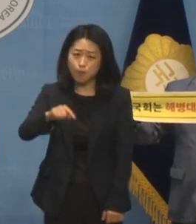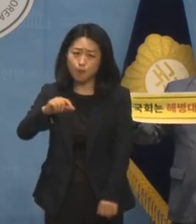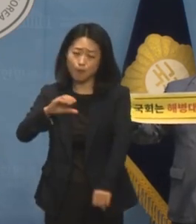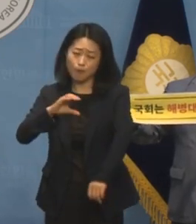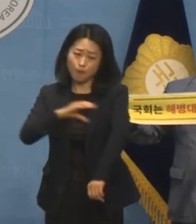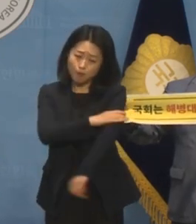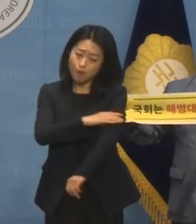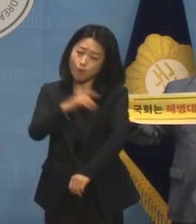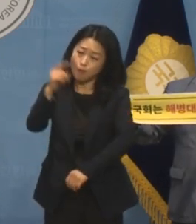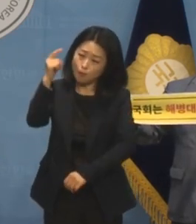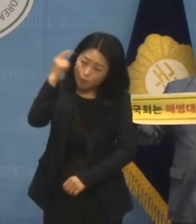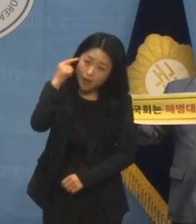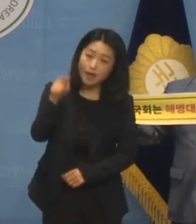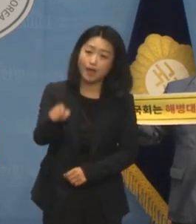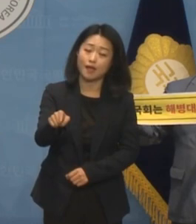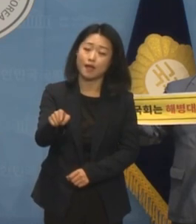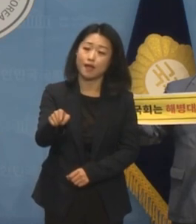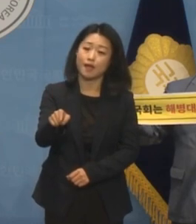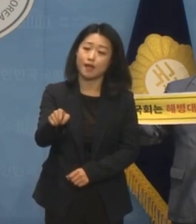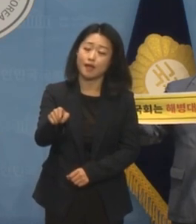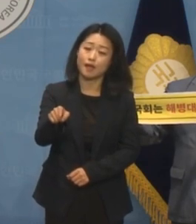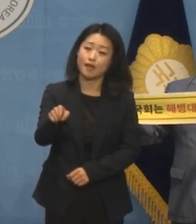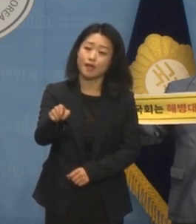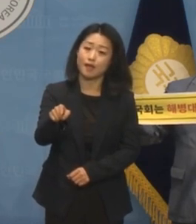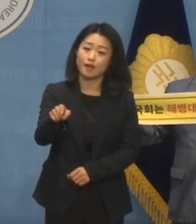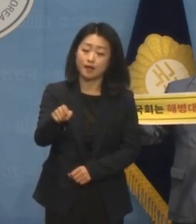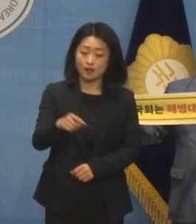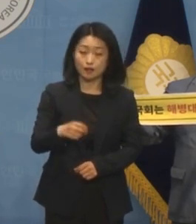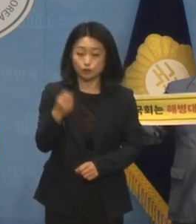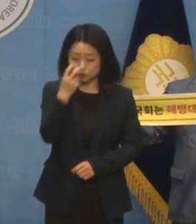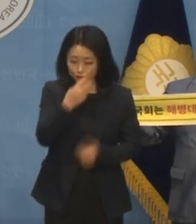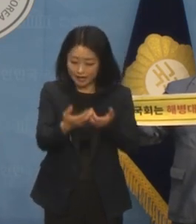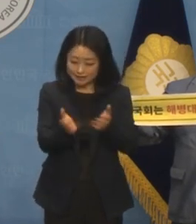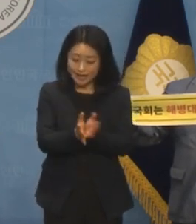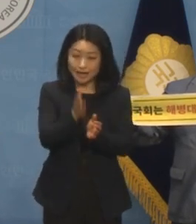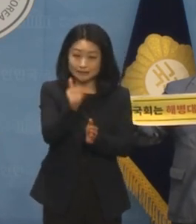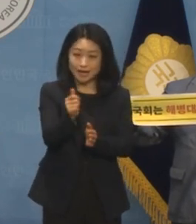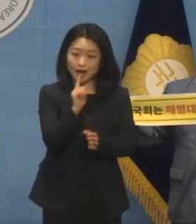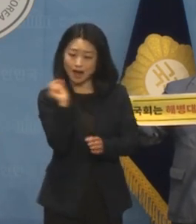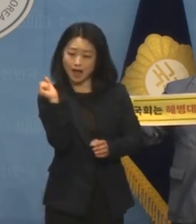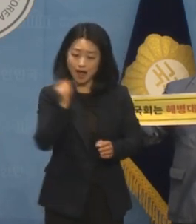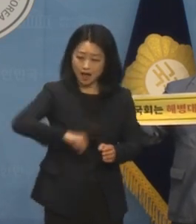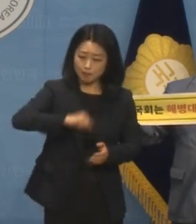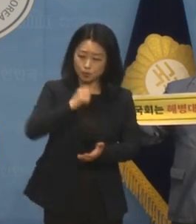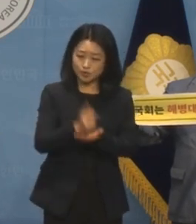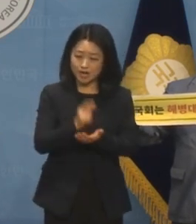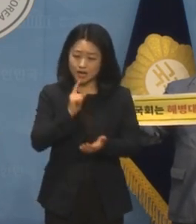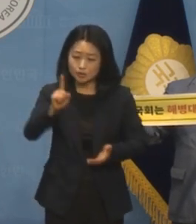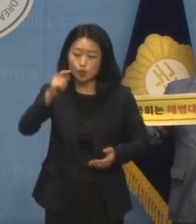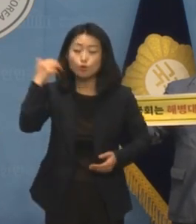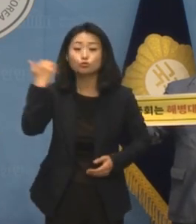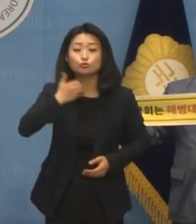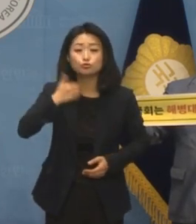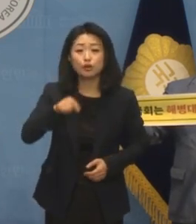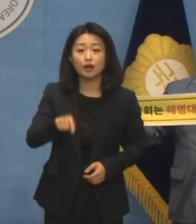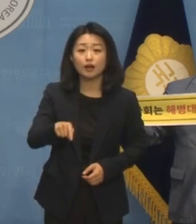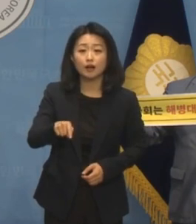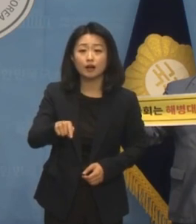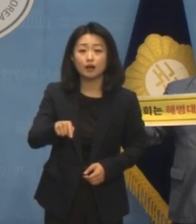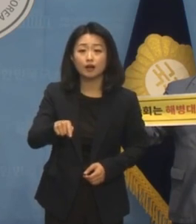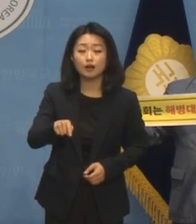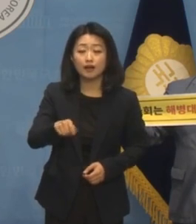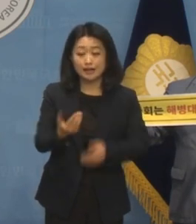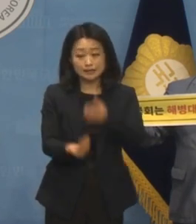있는가? 그리고 누가 박정훈 대령을 항명죄로 기소를 했는가? 그리고